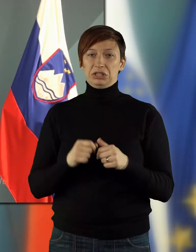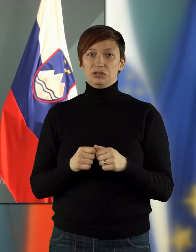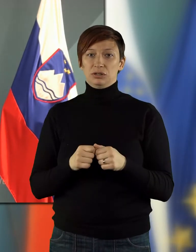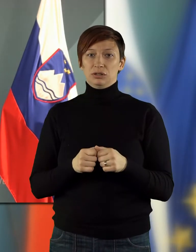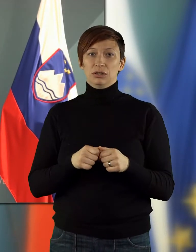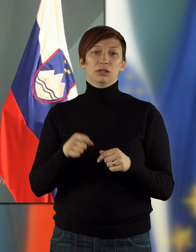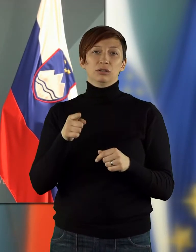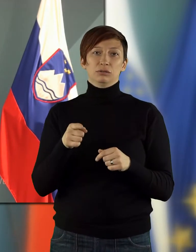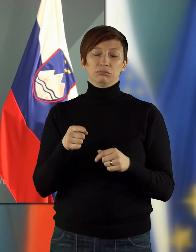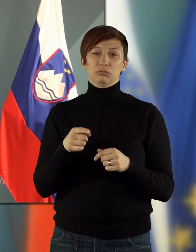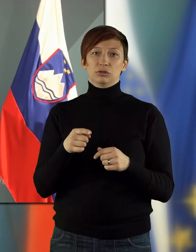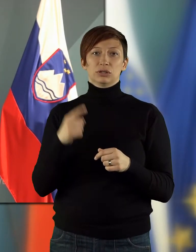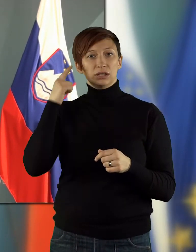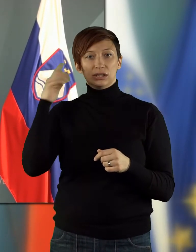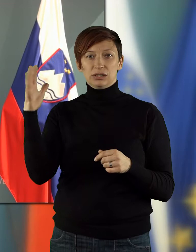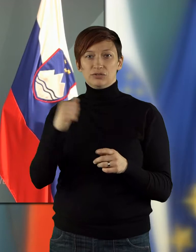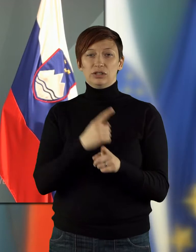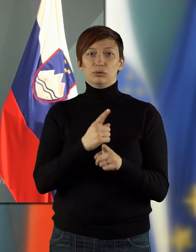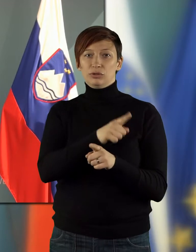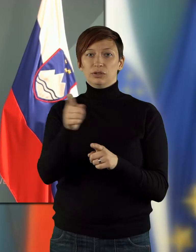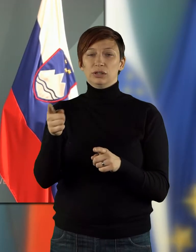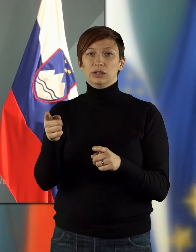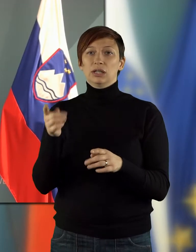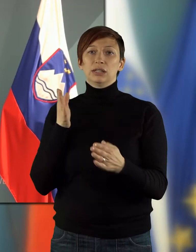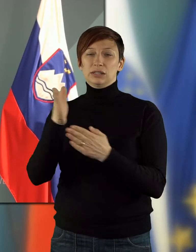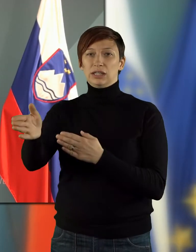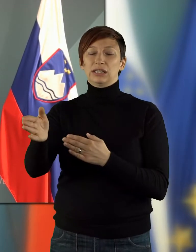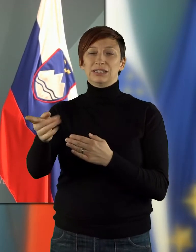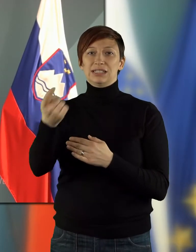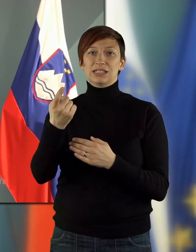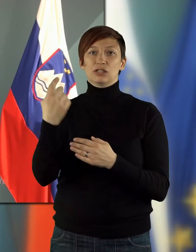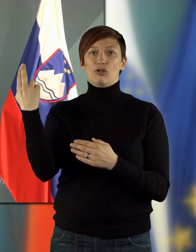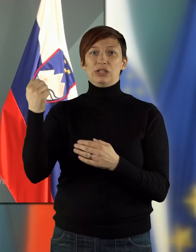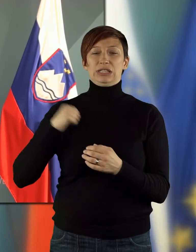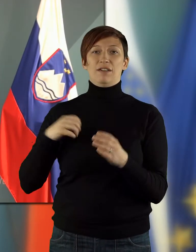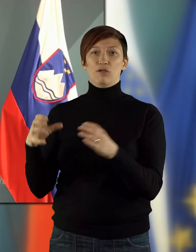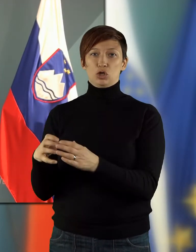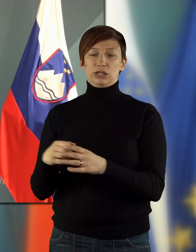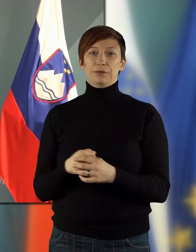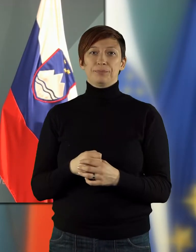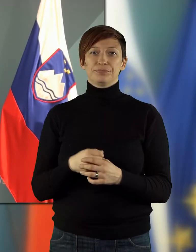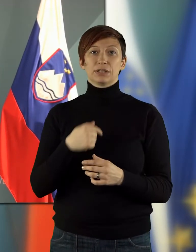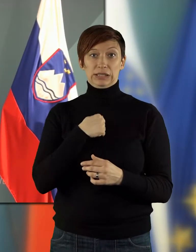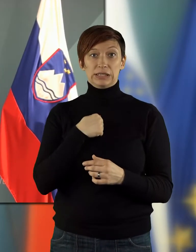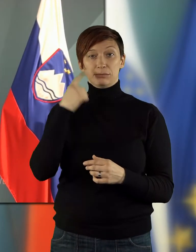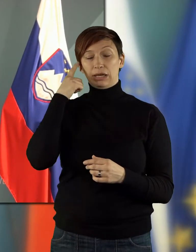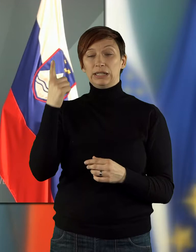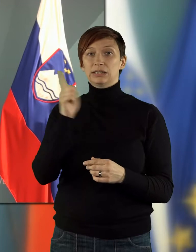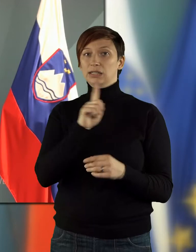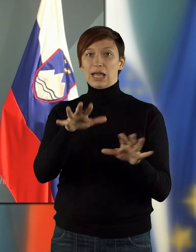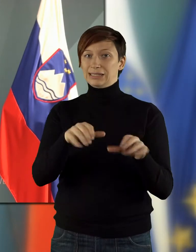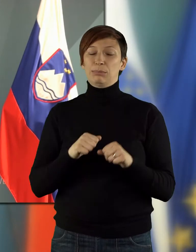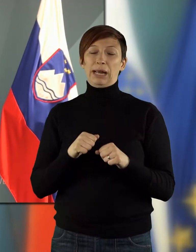bil presenečenje. To ste izvedeli tudi vi neposredno iz ust slovenske vojske.